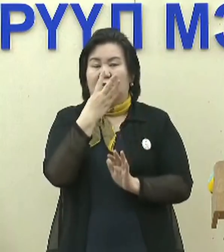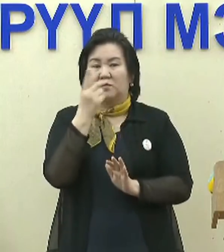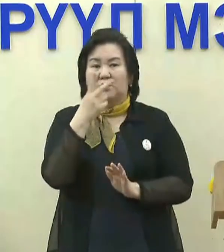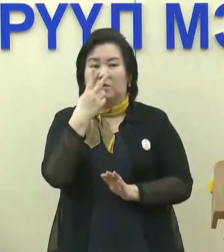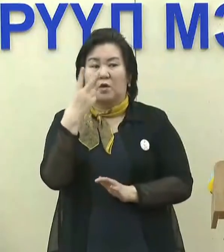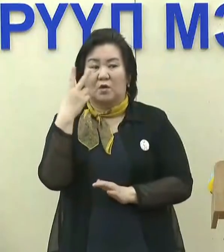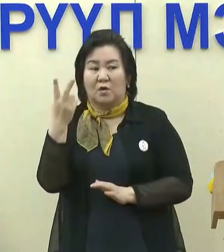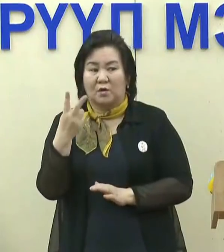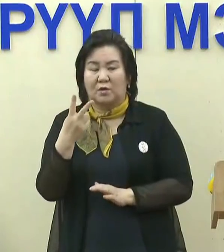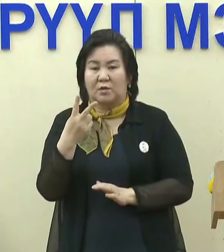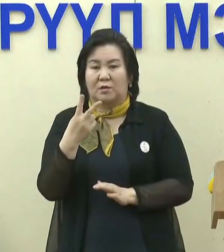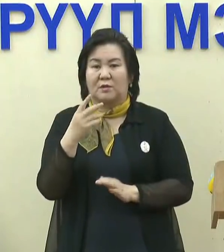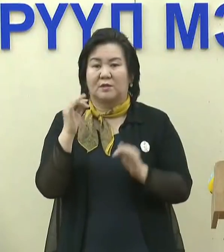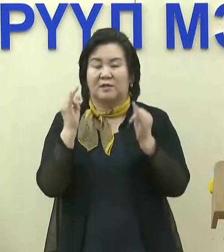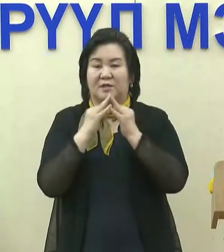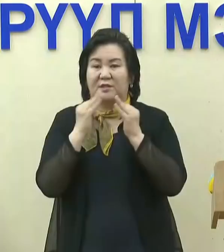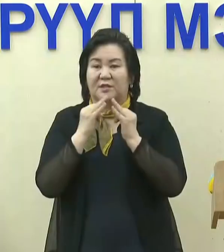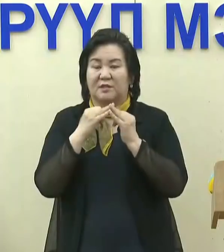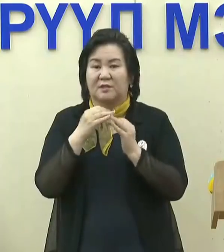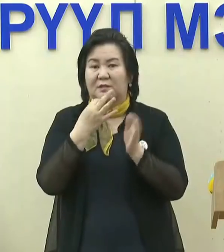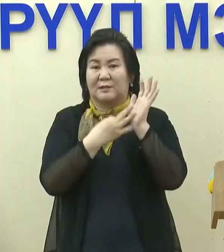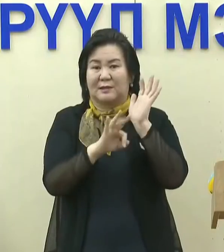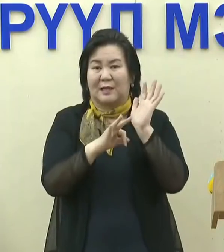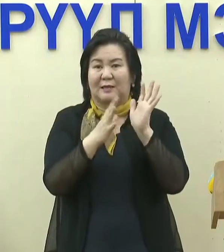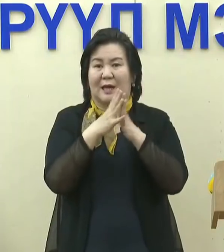91113122 интермед эмлег дээр